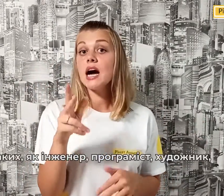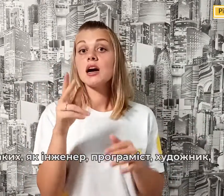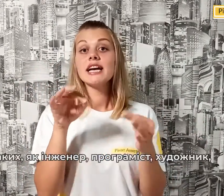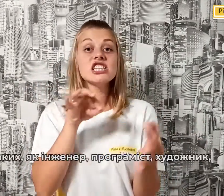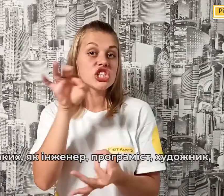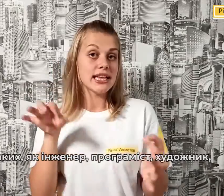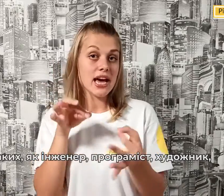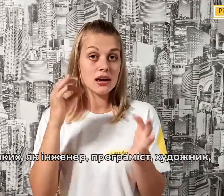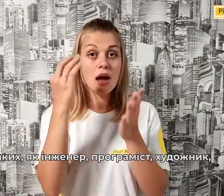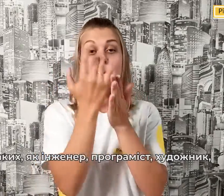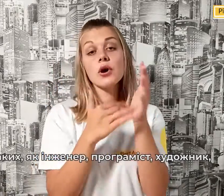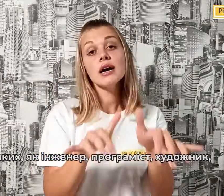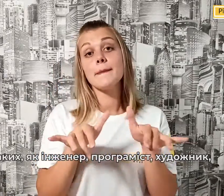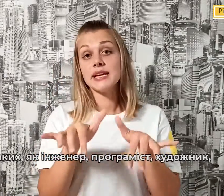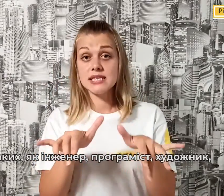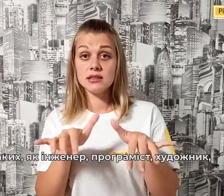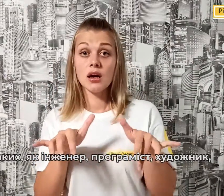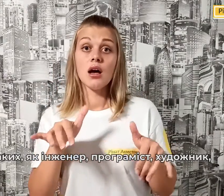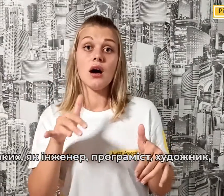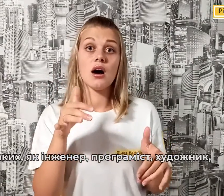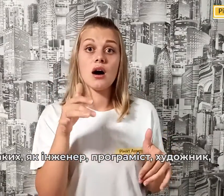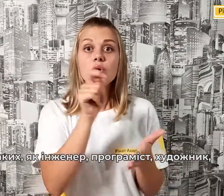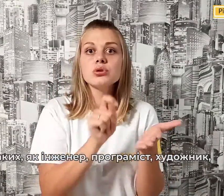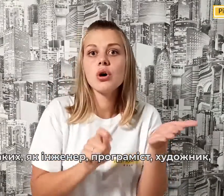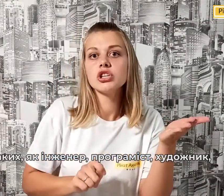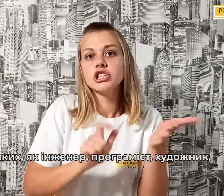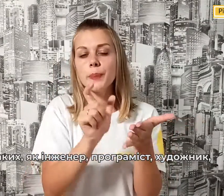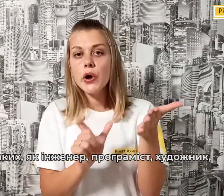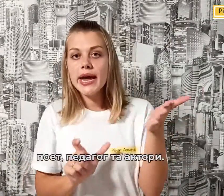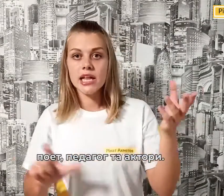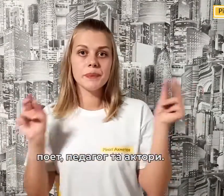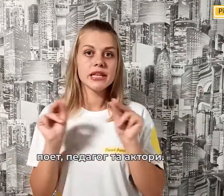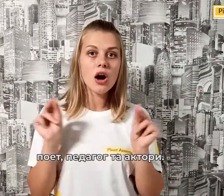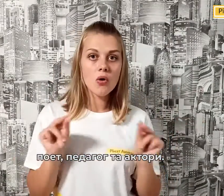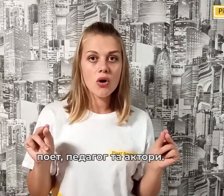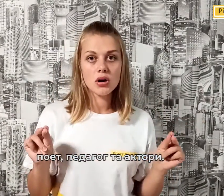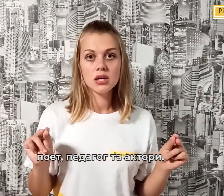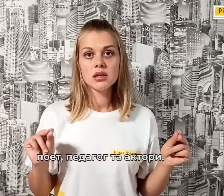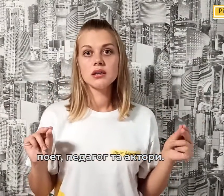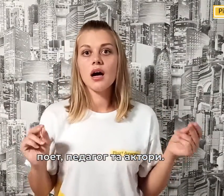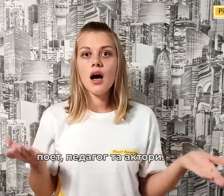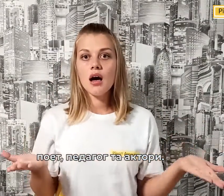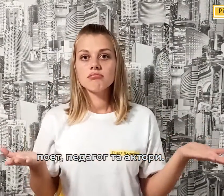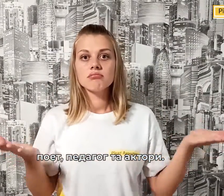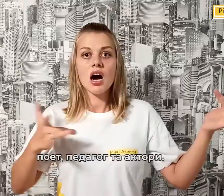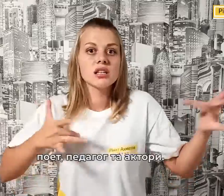як інженер, програмист, художник, поет, педагог та